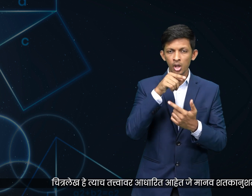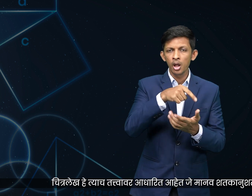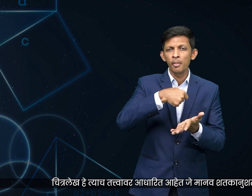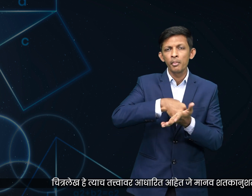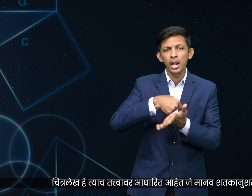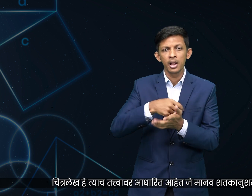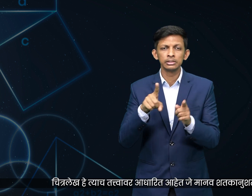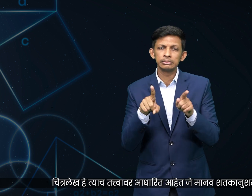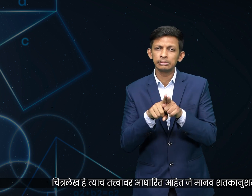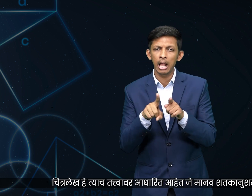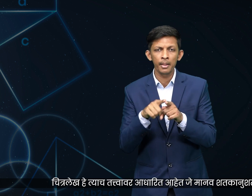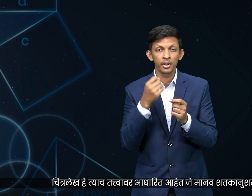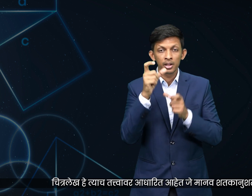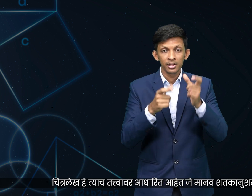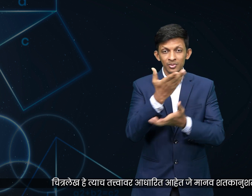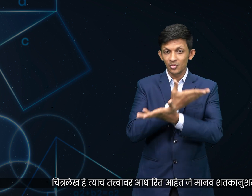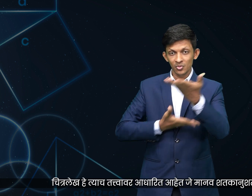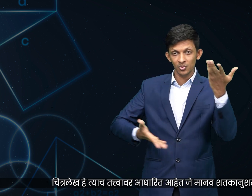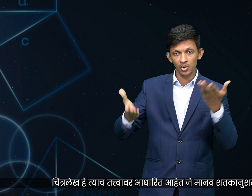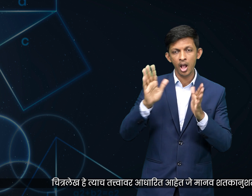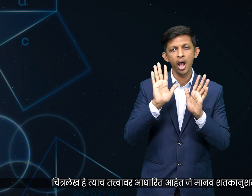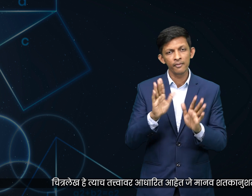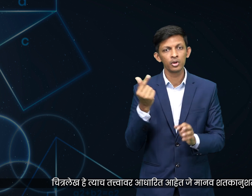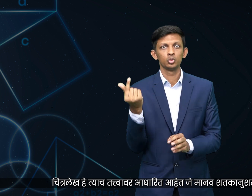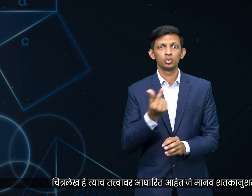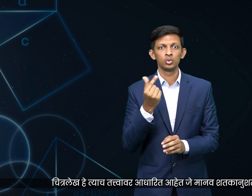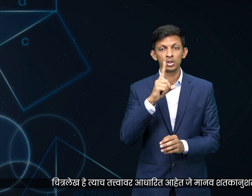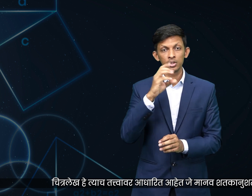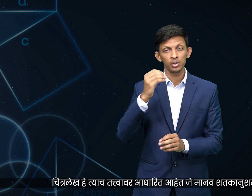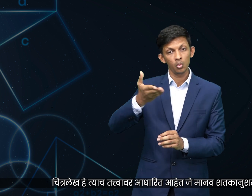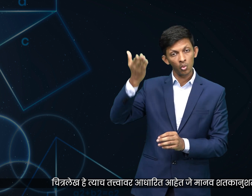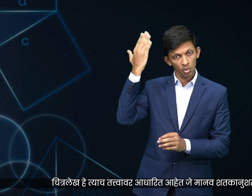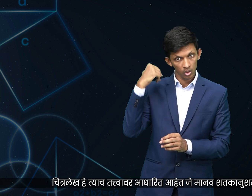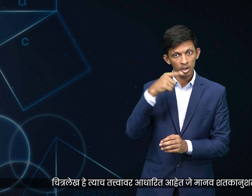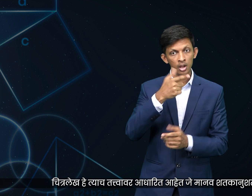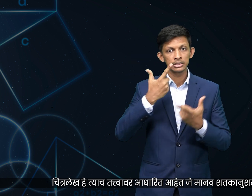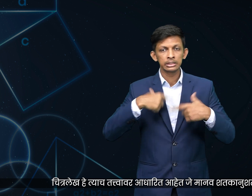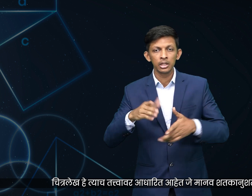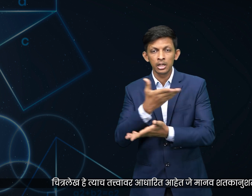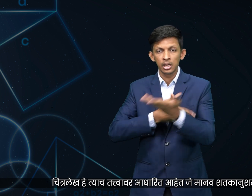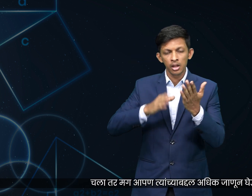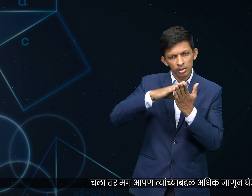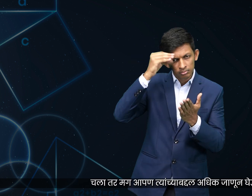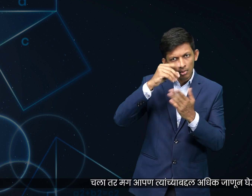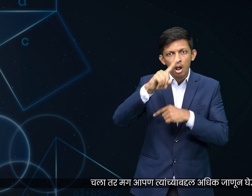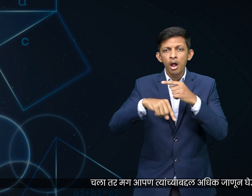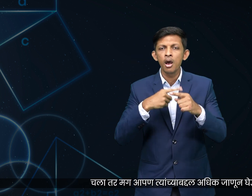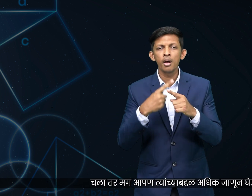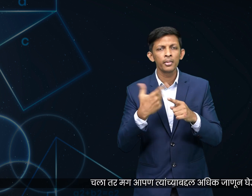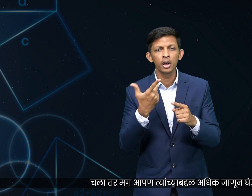चित्रलेख हा त्याच तत्वावर आधारित आहे जे मानव शतकानुशतके वापरत आहे. चला तर मग